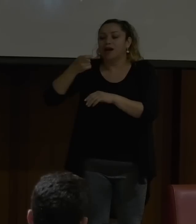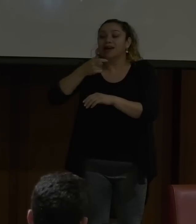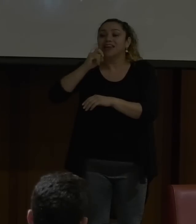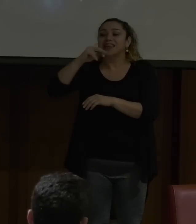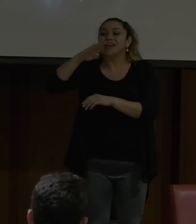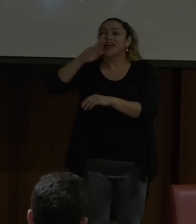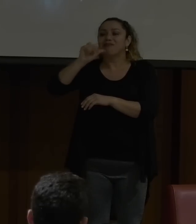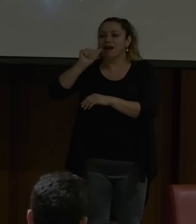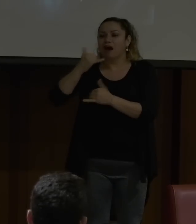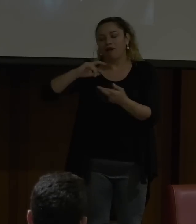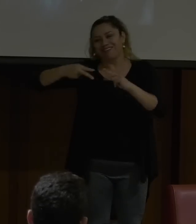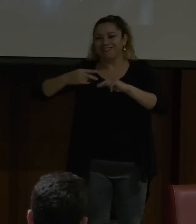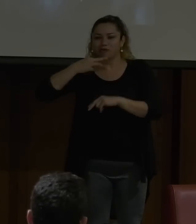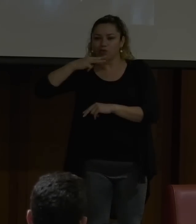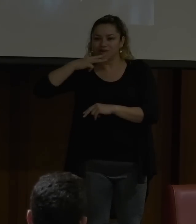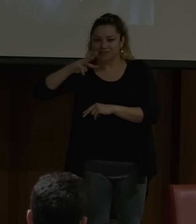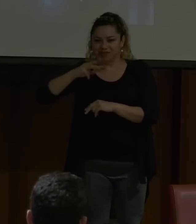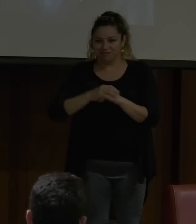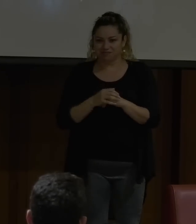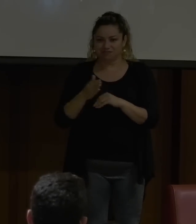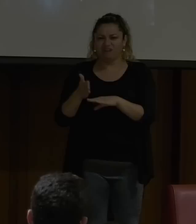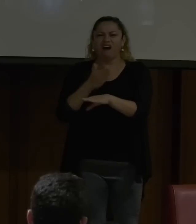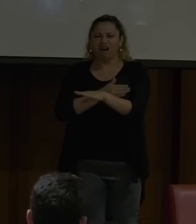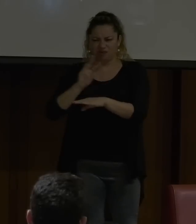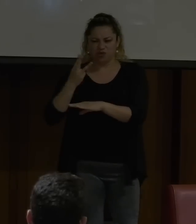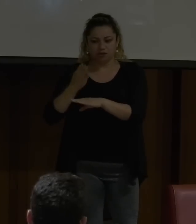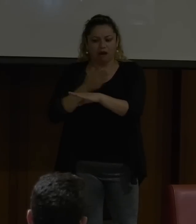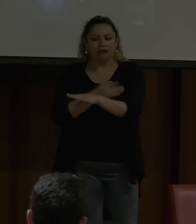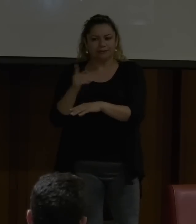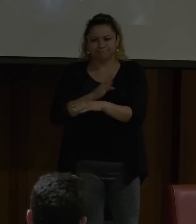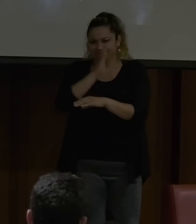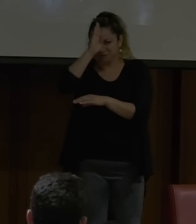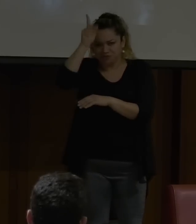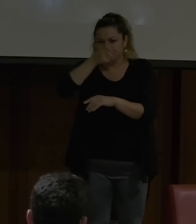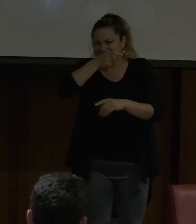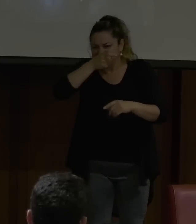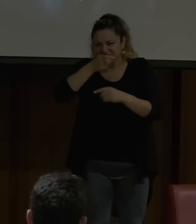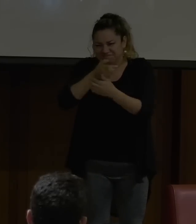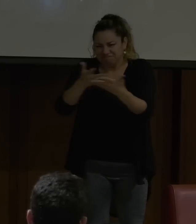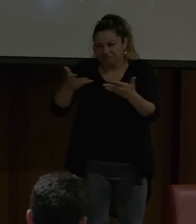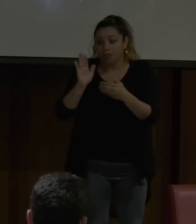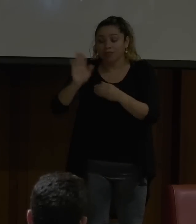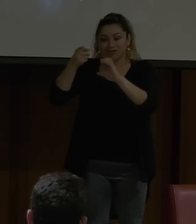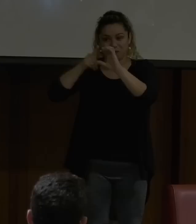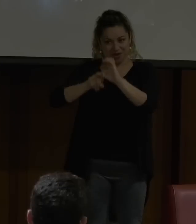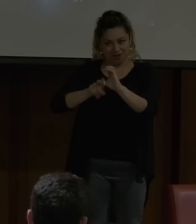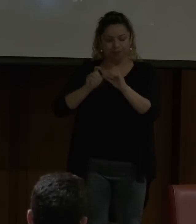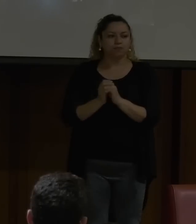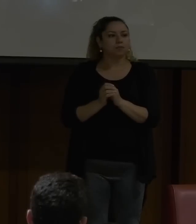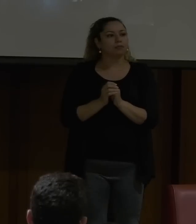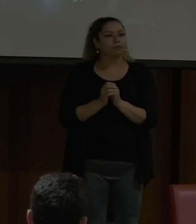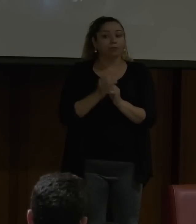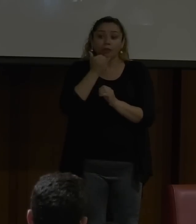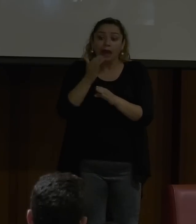De todas maneras ya estábamos en épocas de contrabando como ha sido siempre la región. Para entonces la provincia de Padilla no había sido